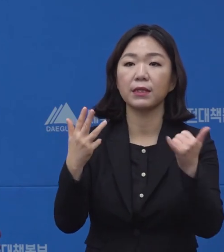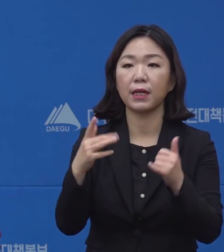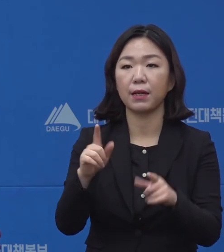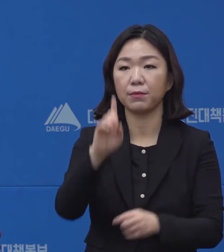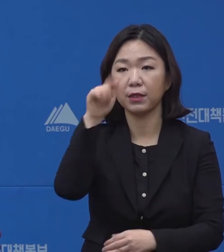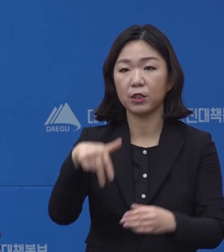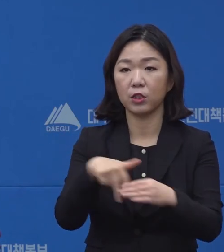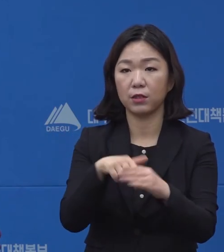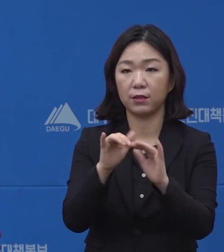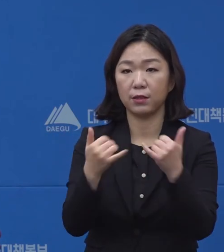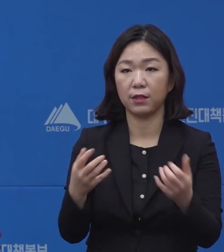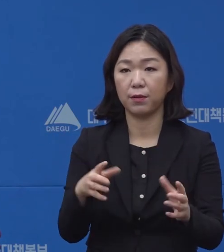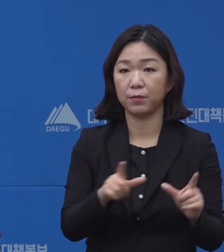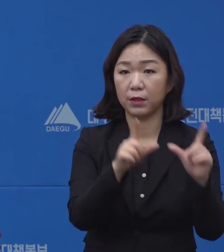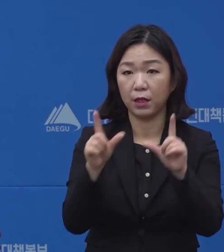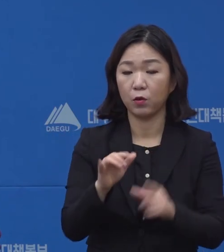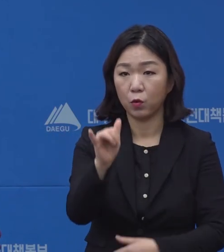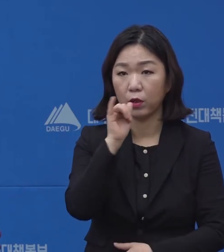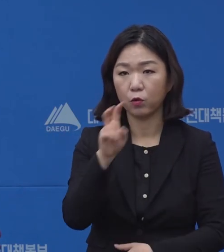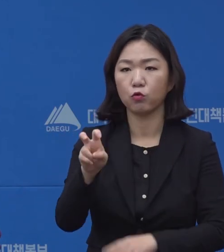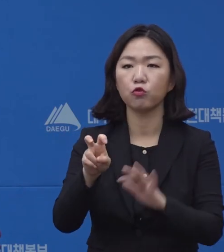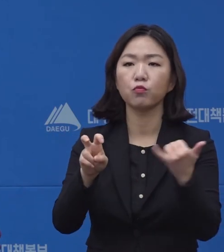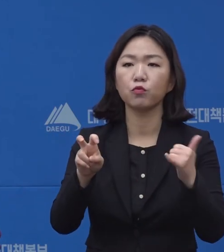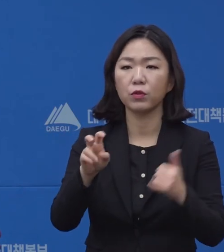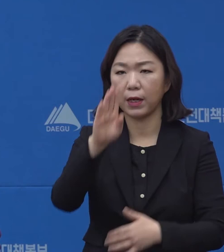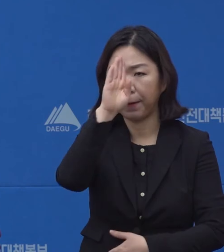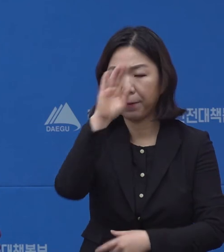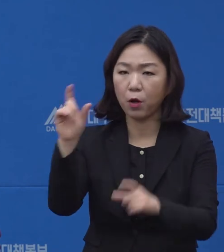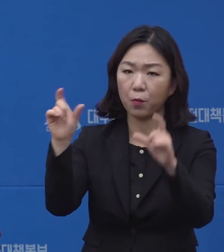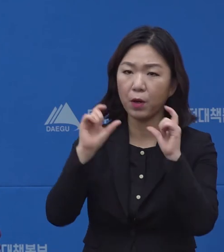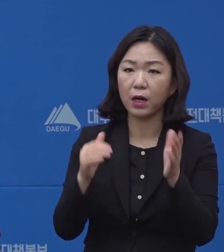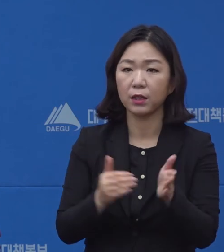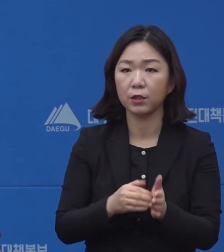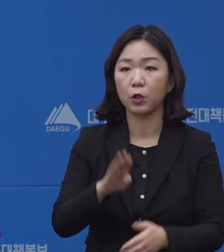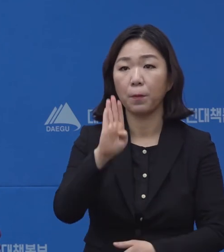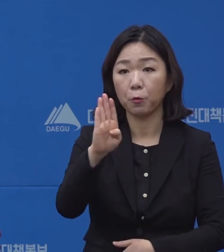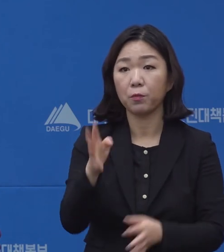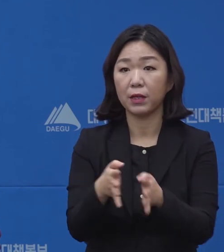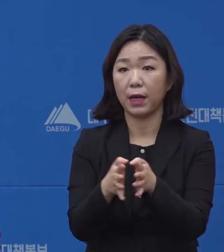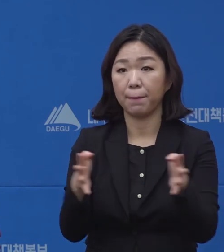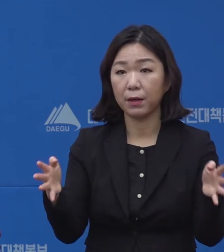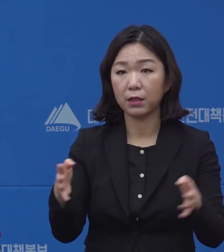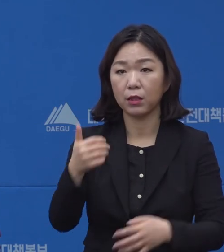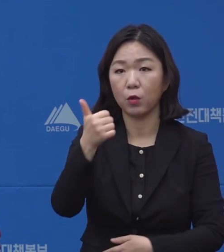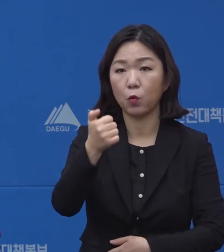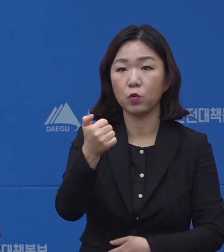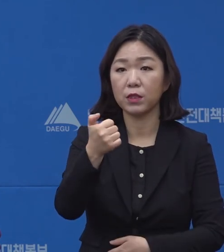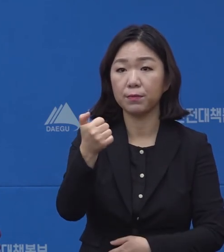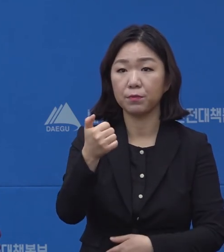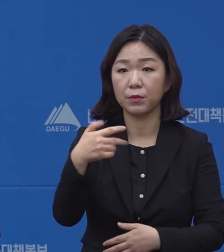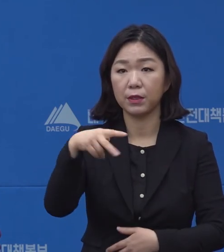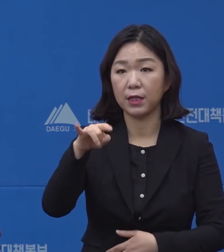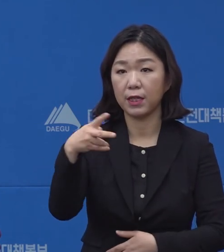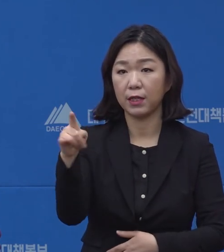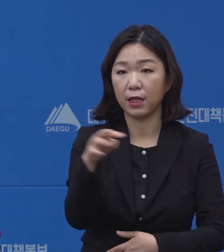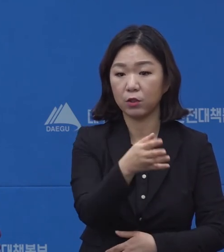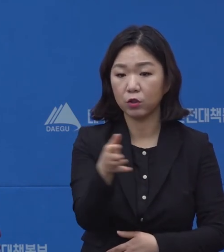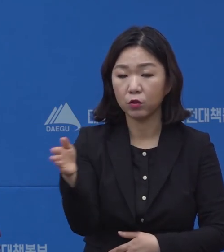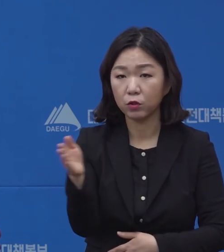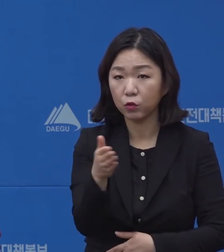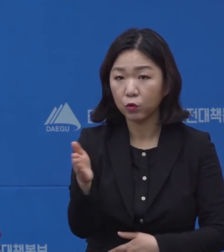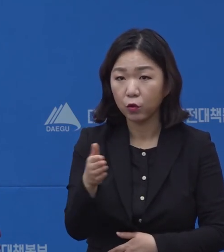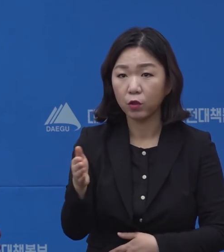거주하며 20명의 확진자가 나왔고 B아파트의 경우 50여 세대 중